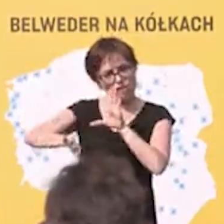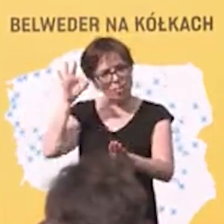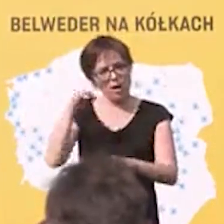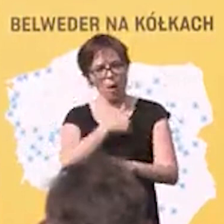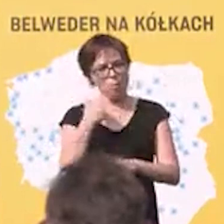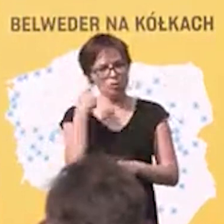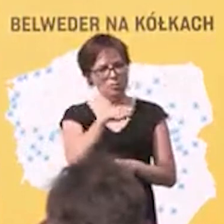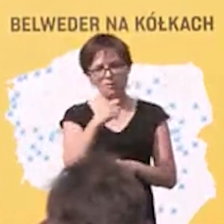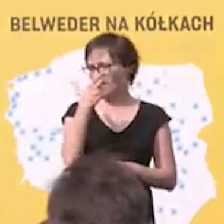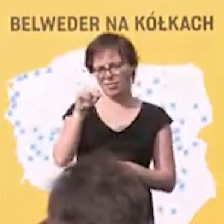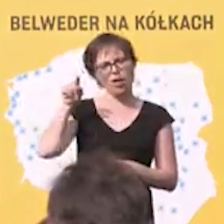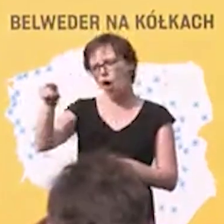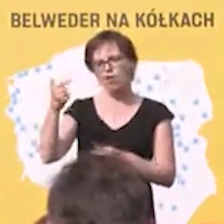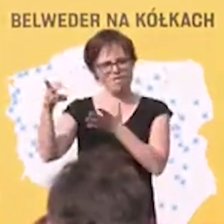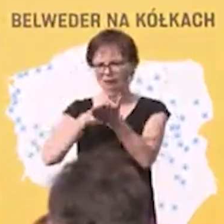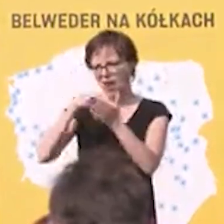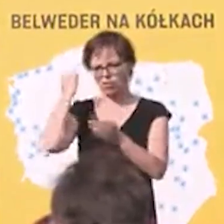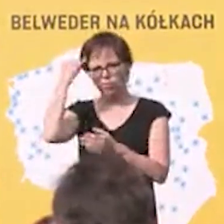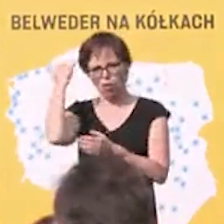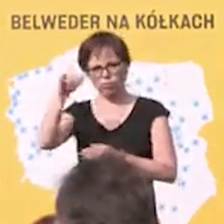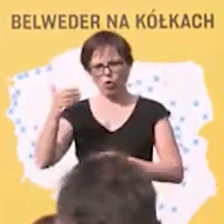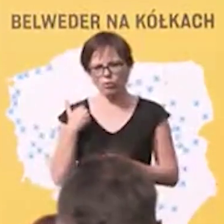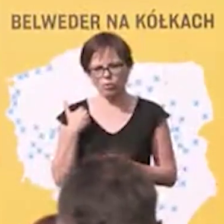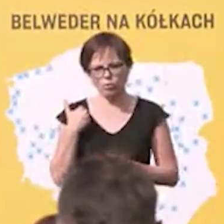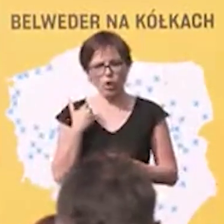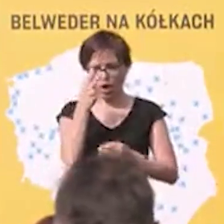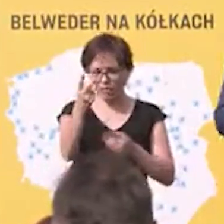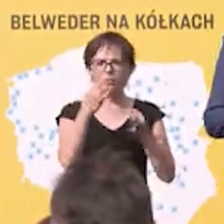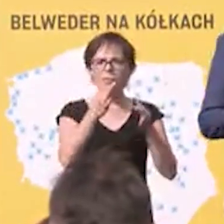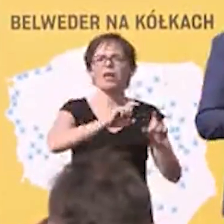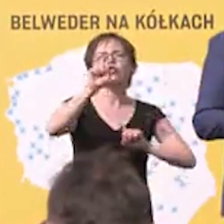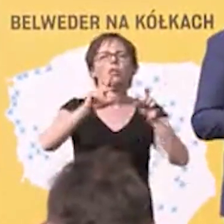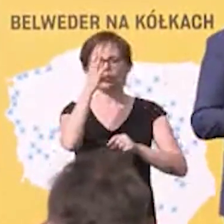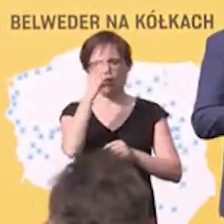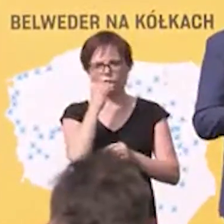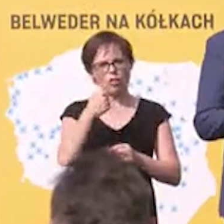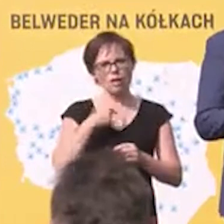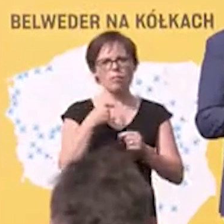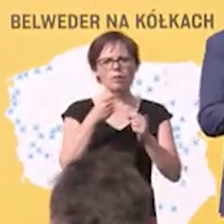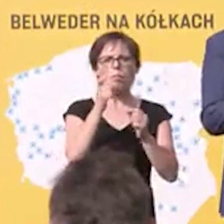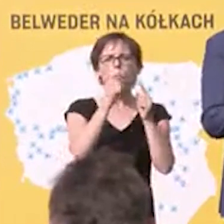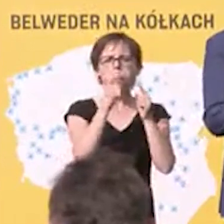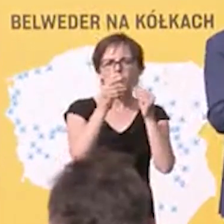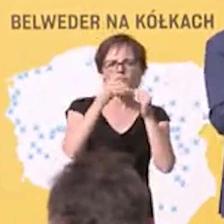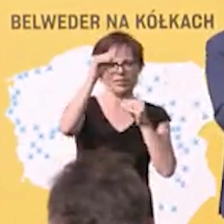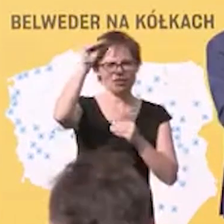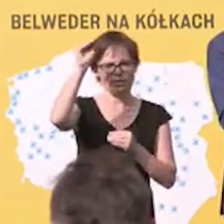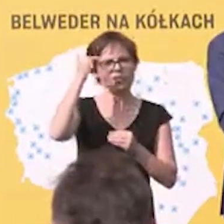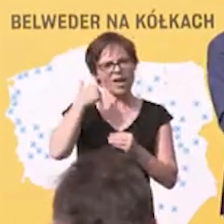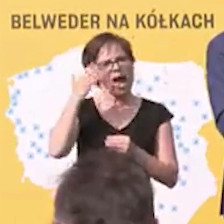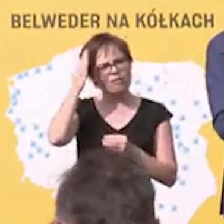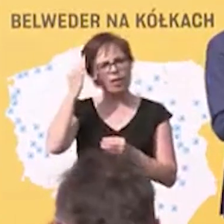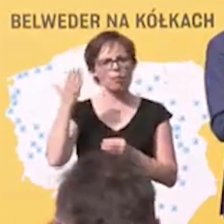Wielokrotnie się mylili. Widzimy, co dzisiaj dzieje się z sondażami. Rośniemy. Wiem, co czułem, jeżdżąc